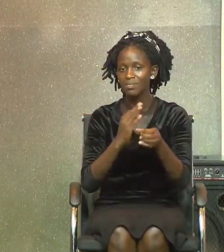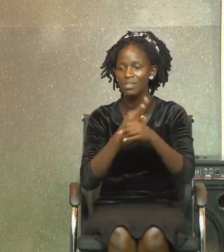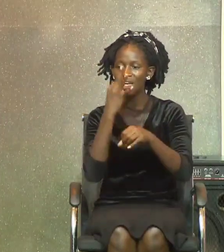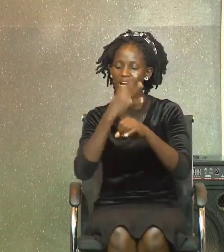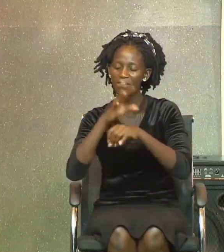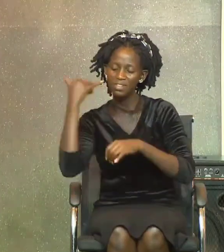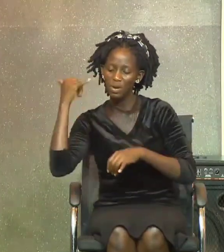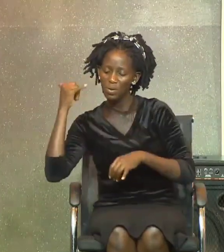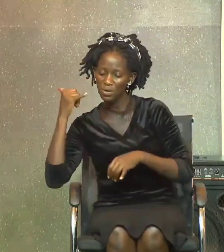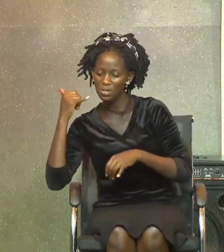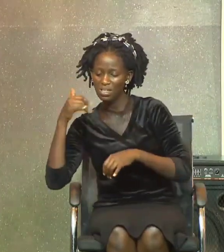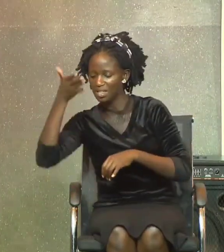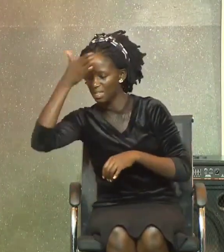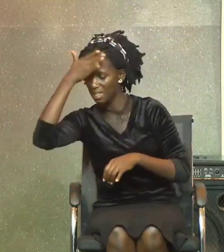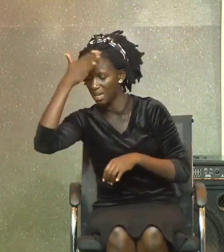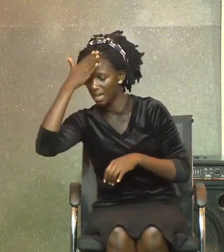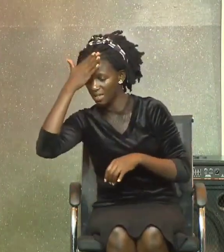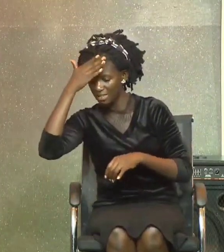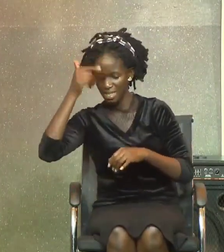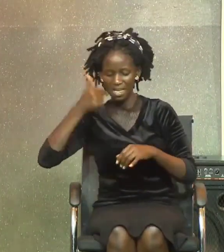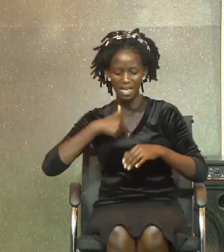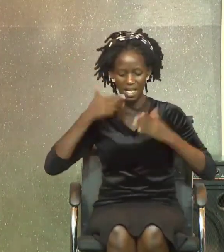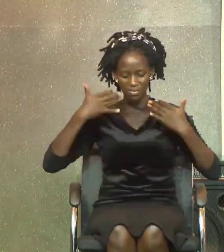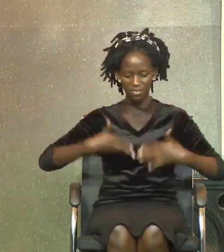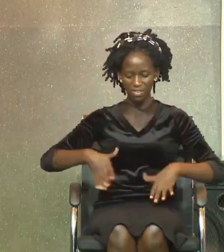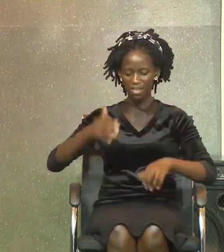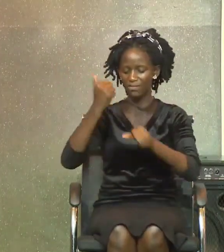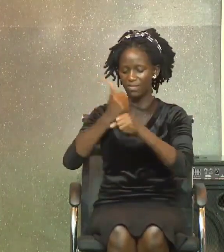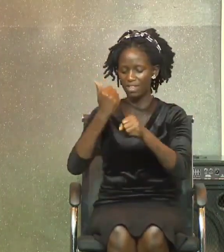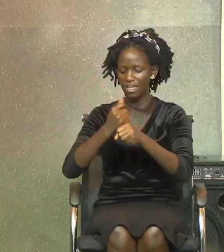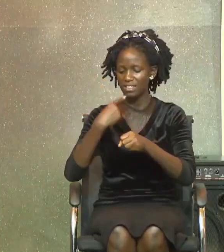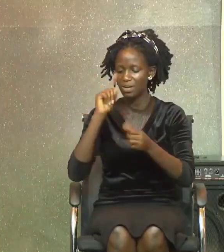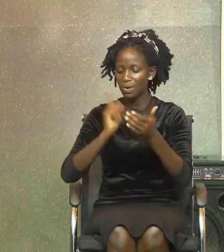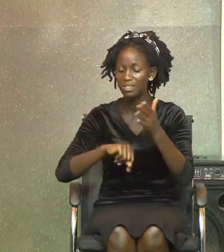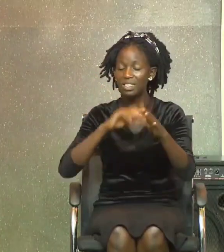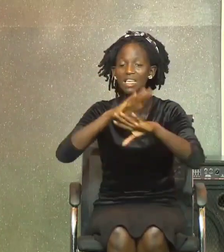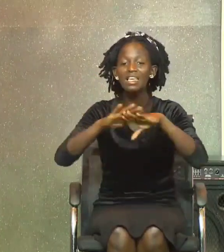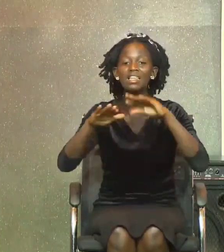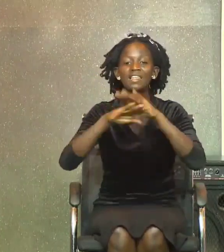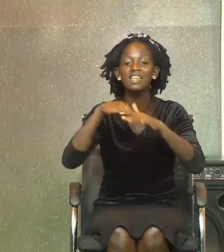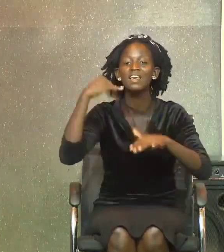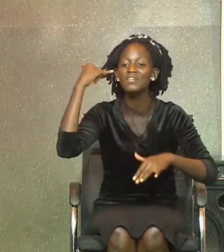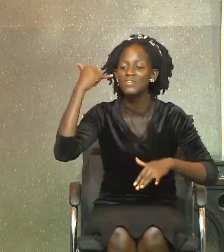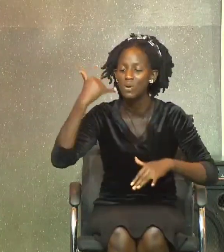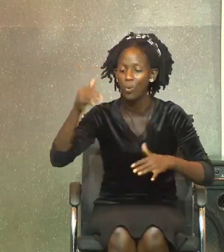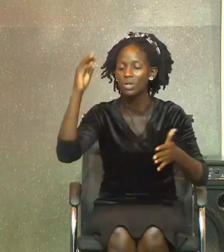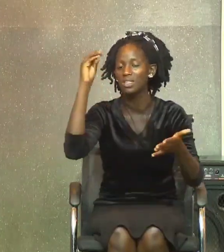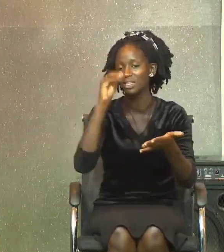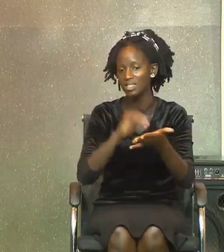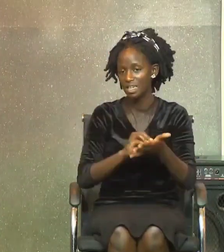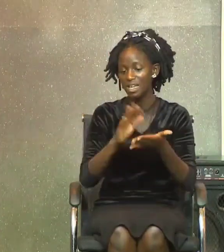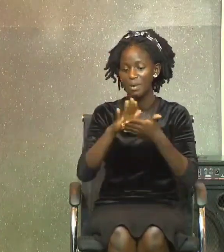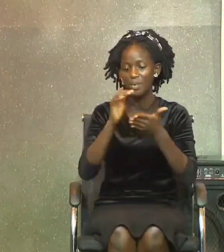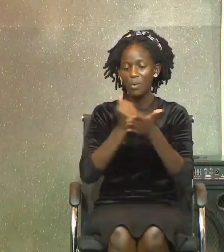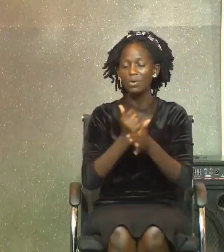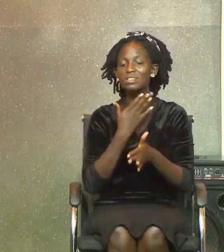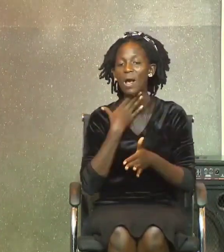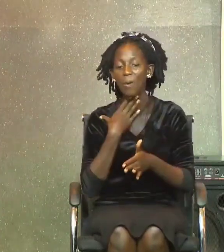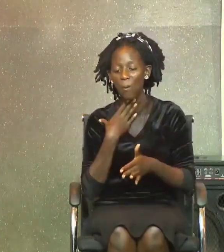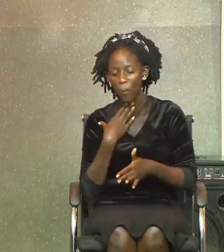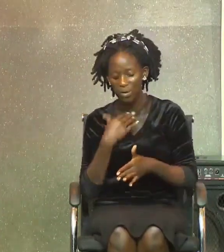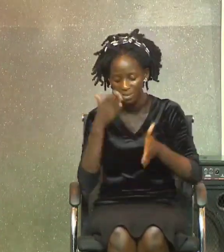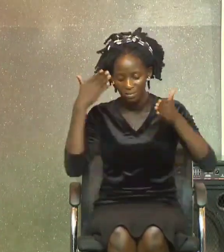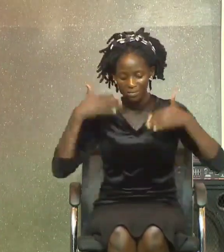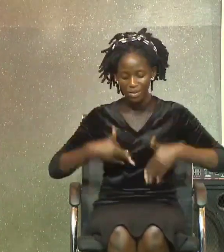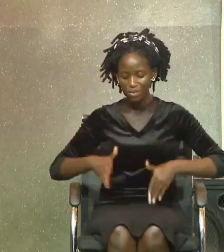haaji nzadde mwana kimuwala yamugaa toddangamu okuwungira ku ssimu yange ediiru yali ya mwana mulenzi kubanga abawala